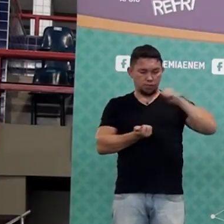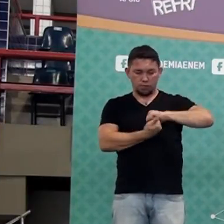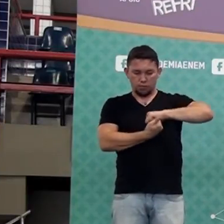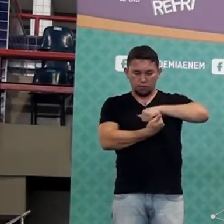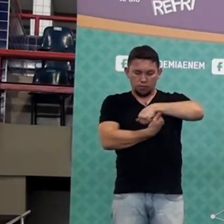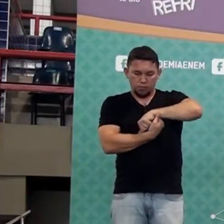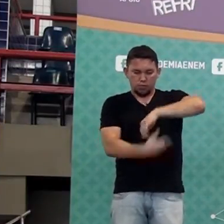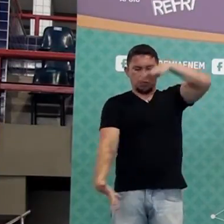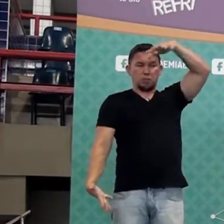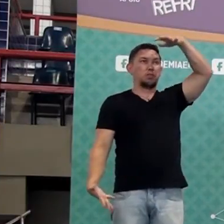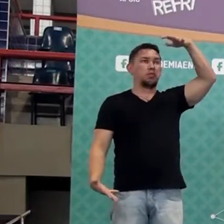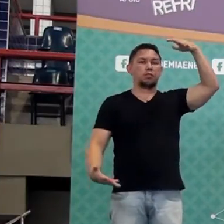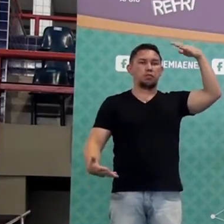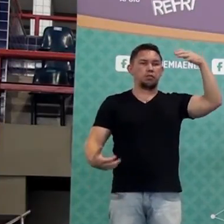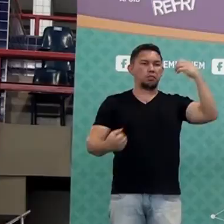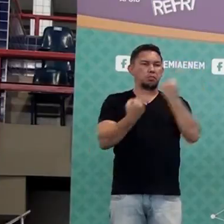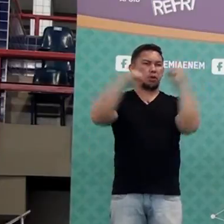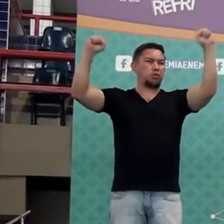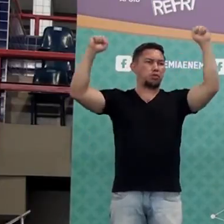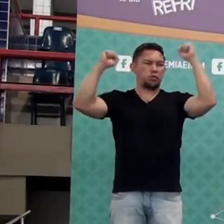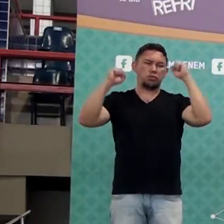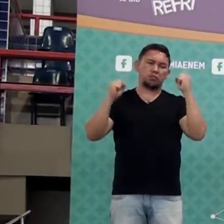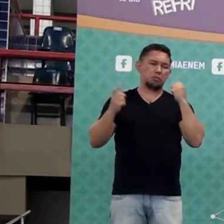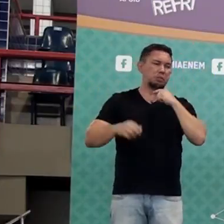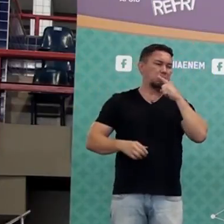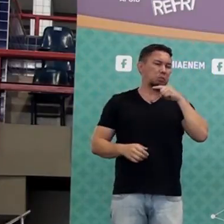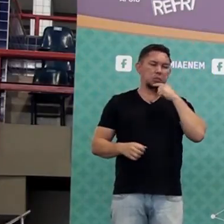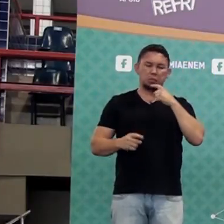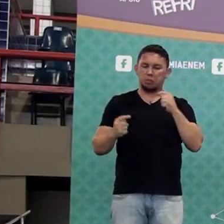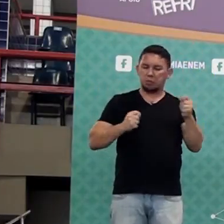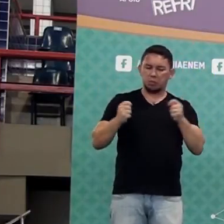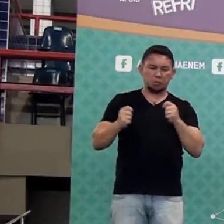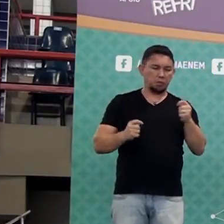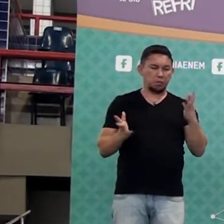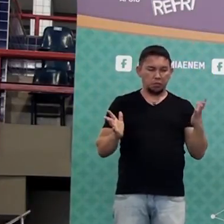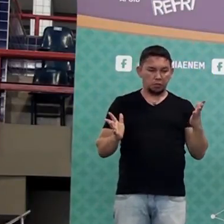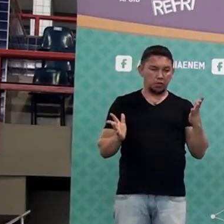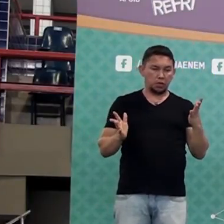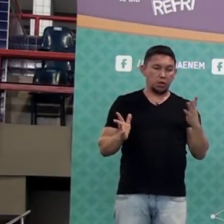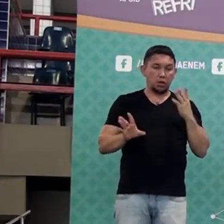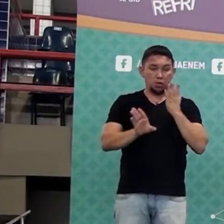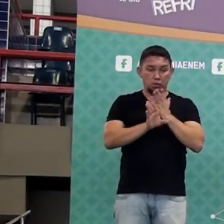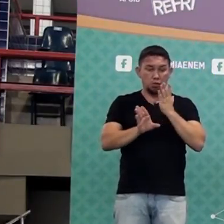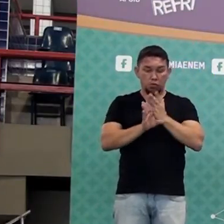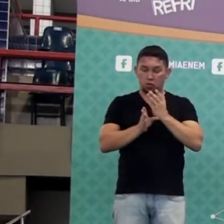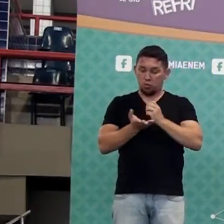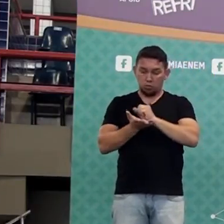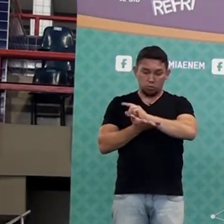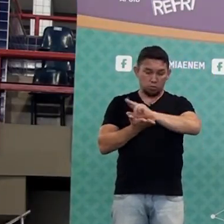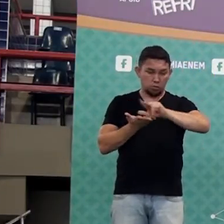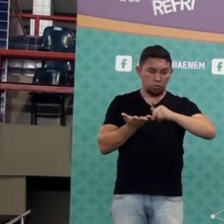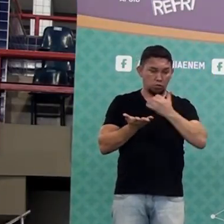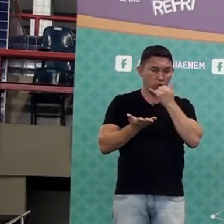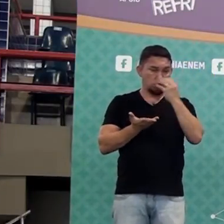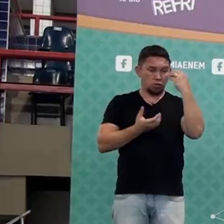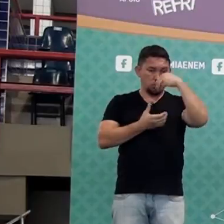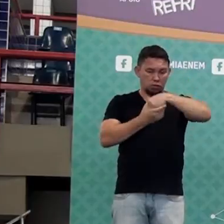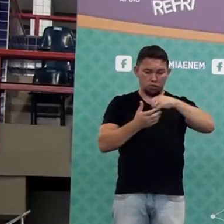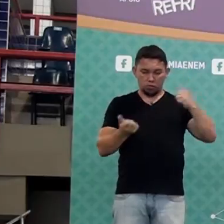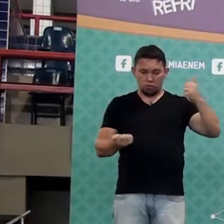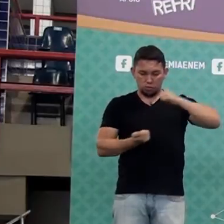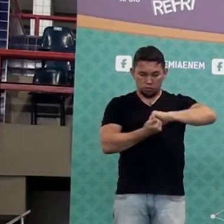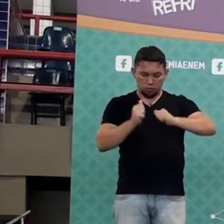os reatores explodiriam. E aí, então, a gente não consegue controlar. Por quê? Porque a quantidade de energia liberada